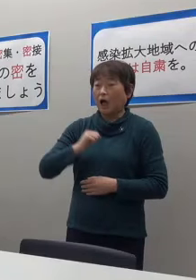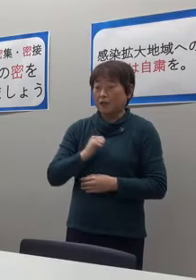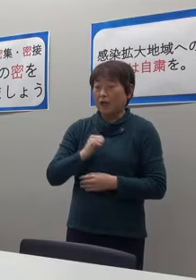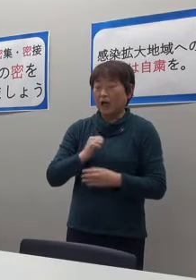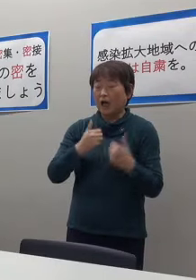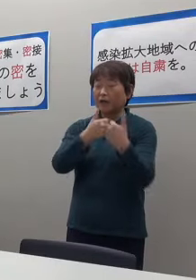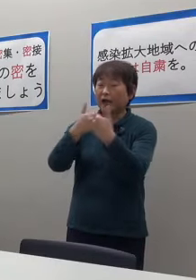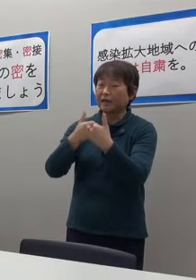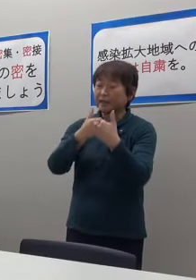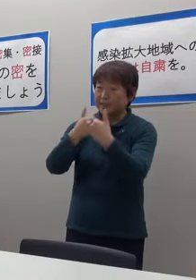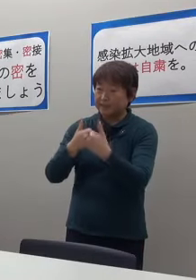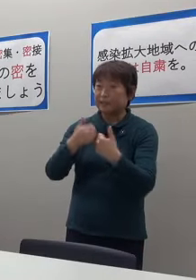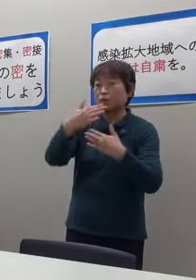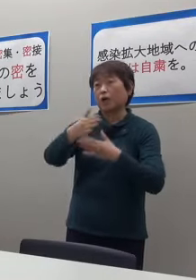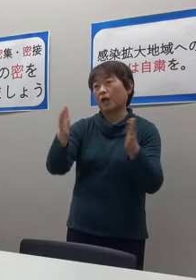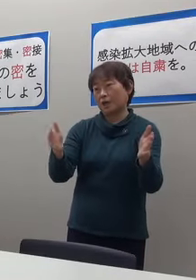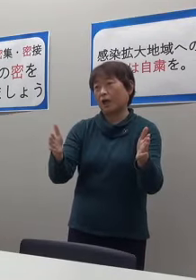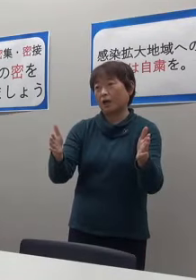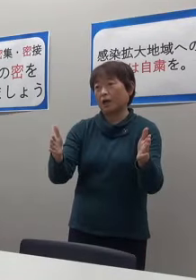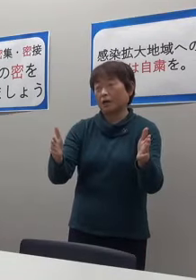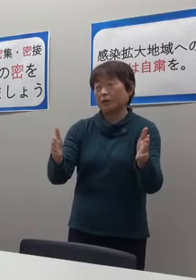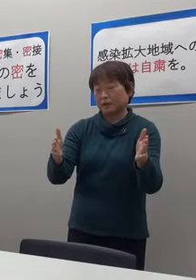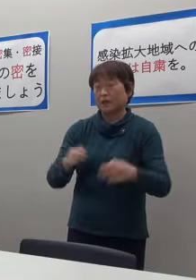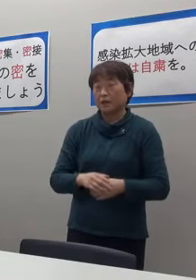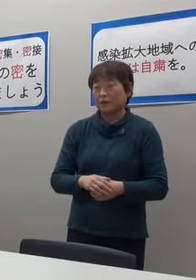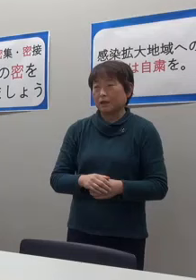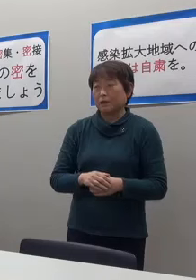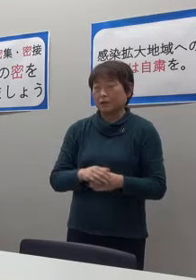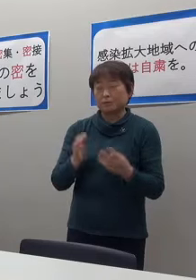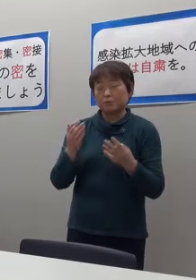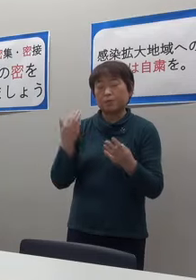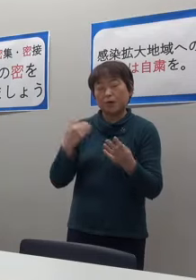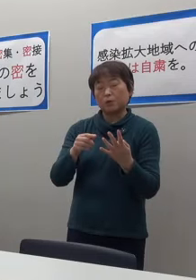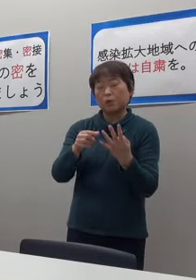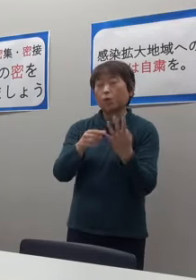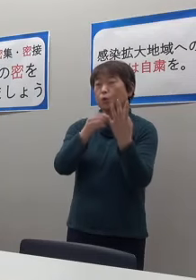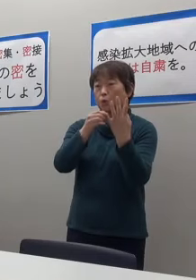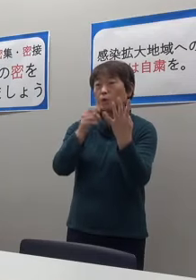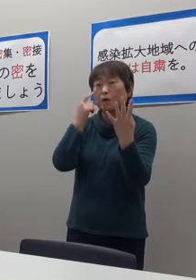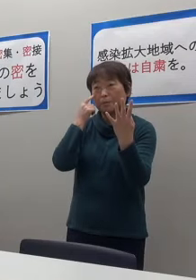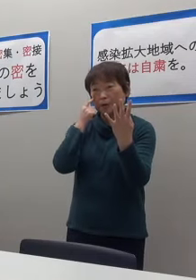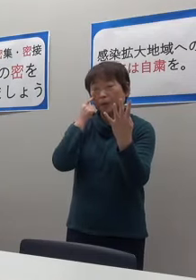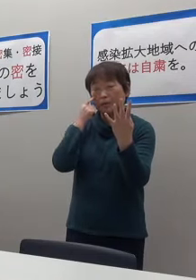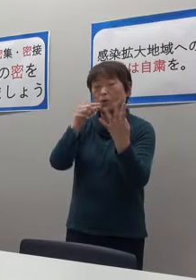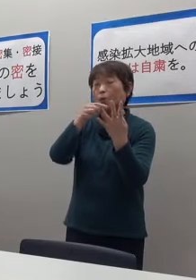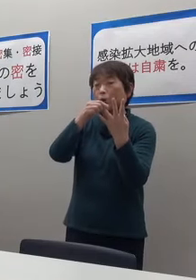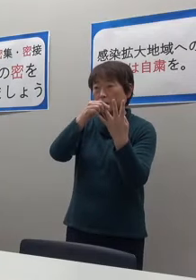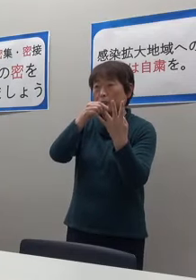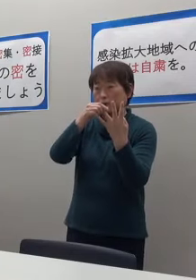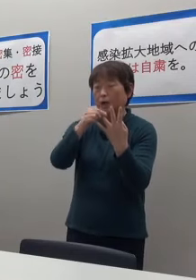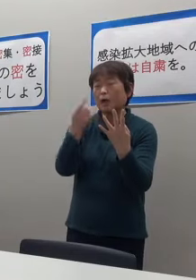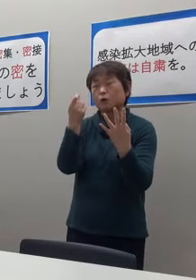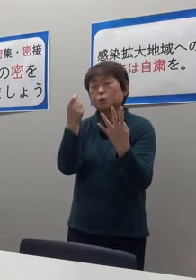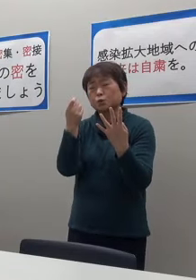屋で、そのまあ、この、1例目、4例目と3例目っていうのは接点があった